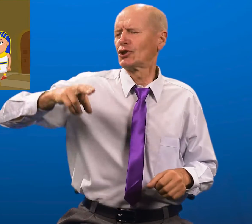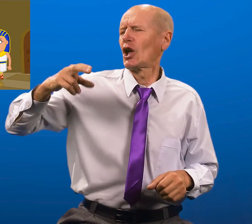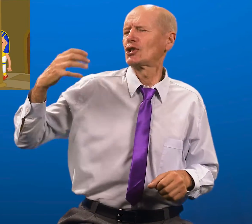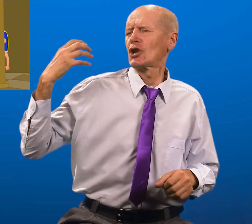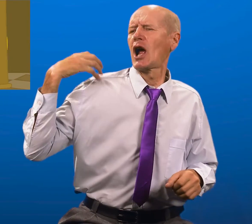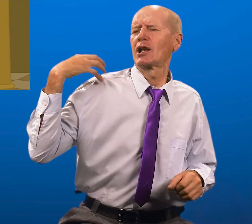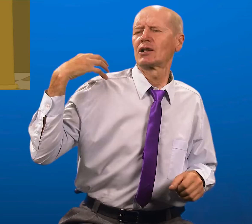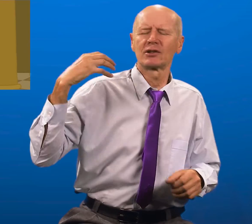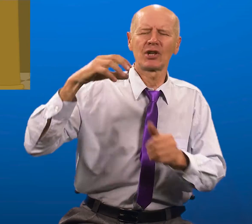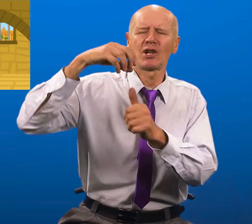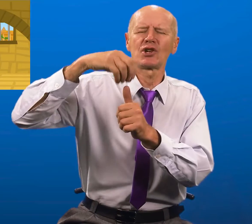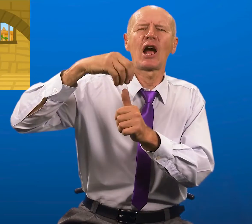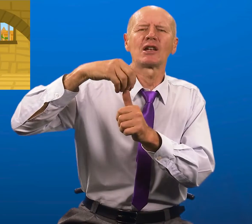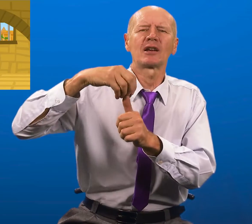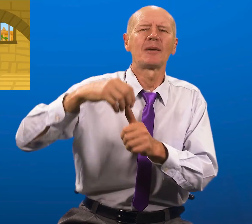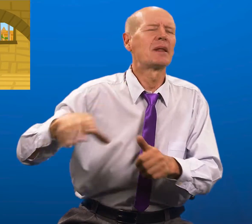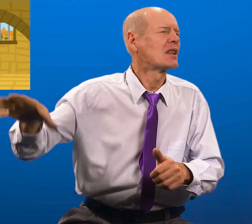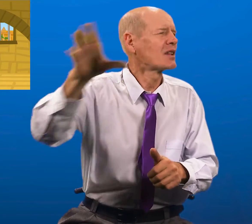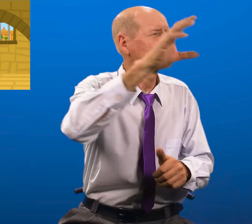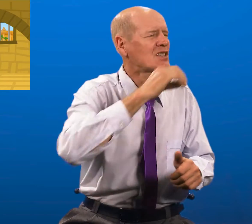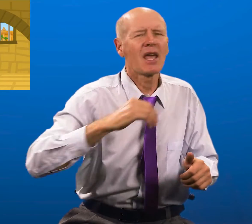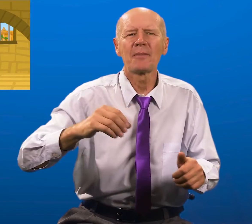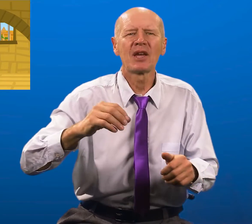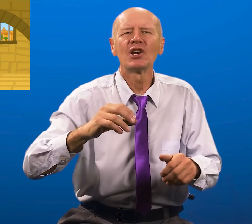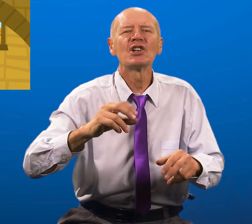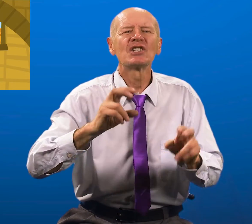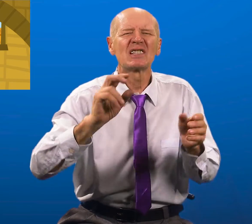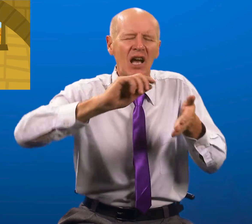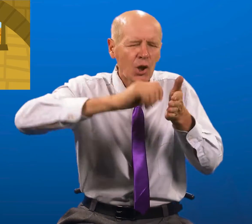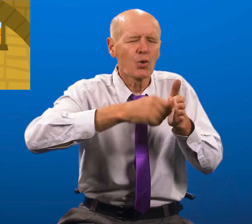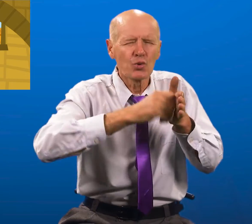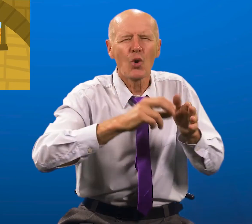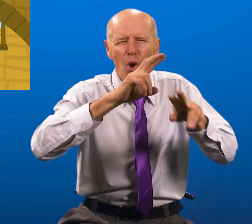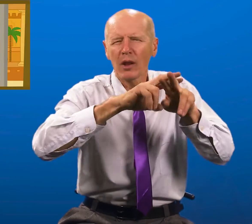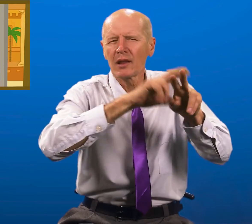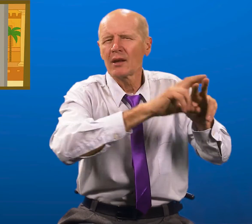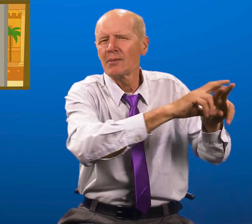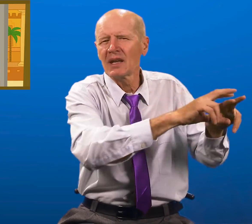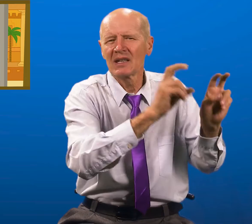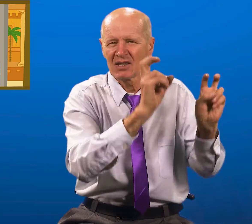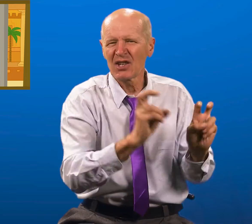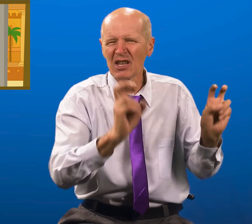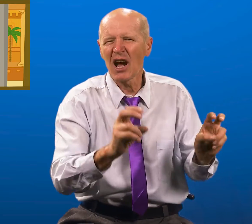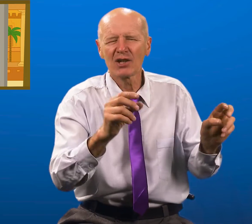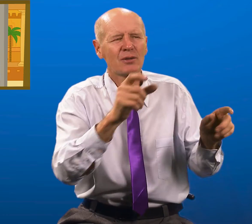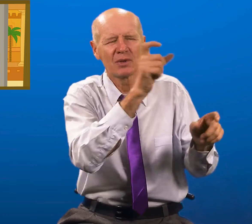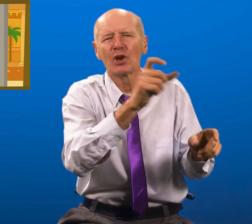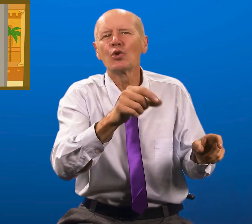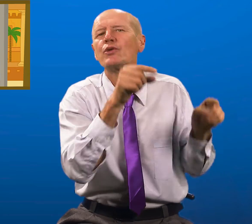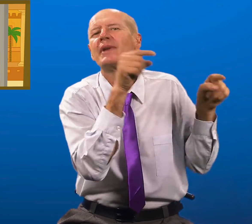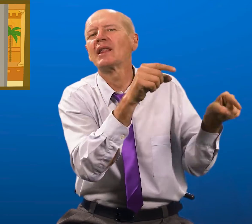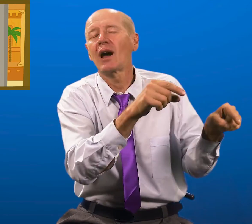начальником над всеми узниками. И Бог давал успех каждому делу, который делал Иосиф. И вот однажды в